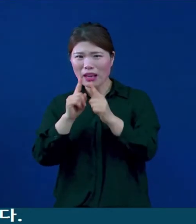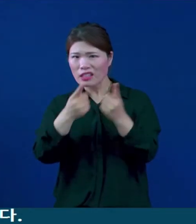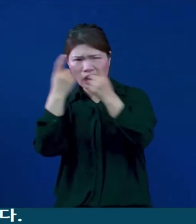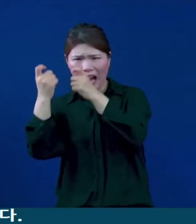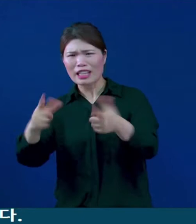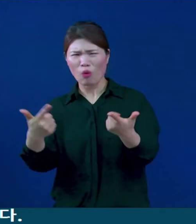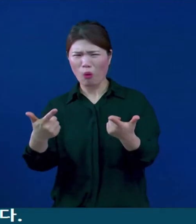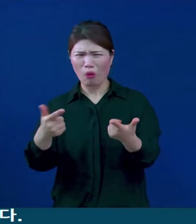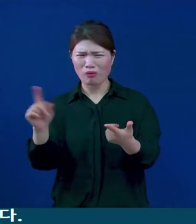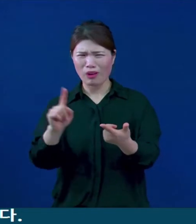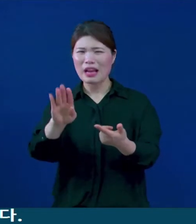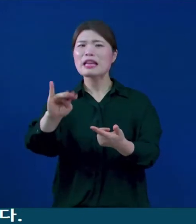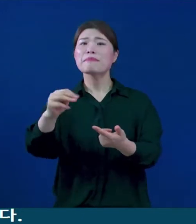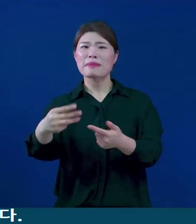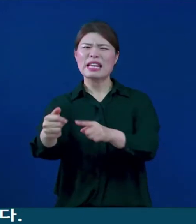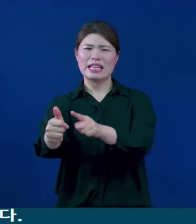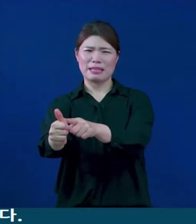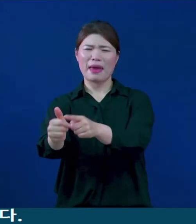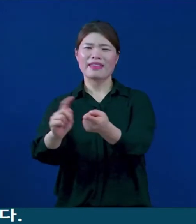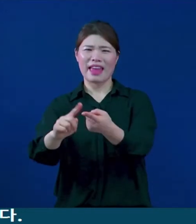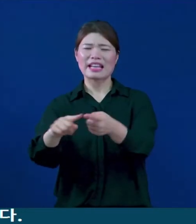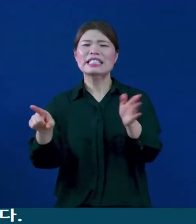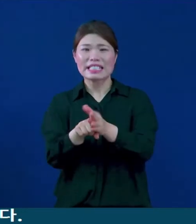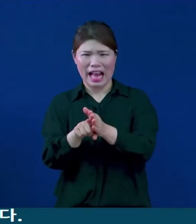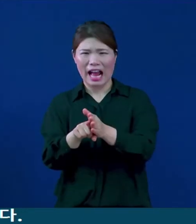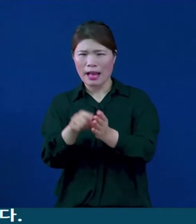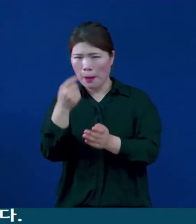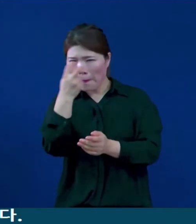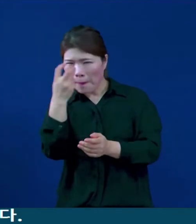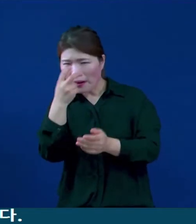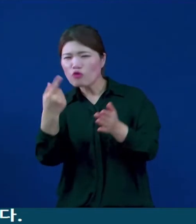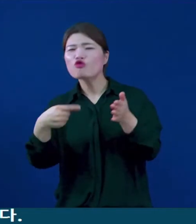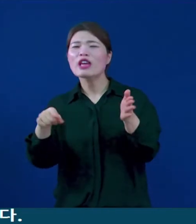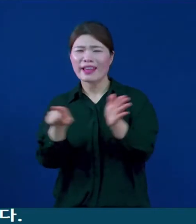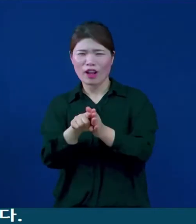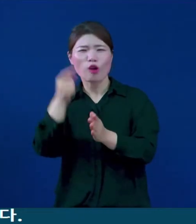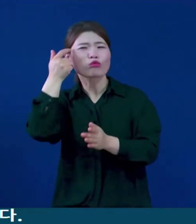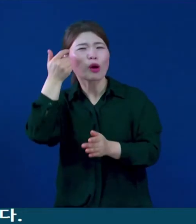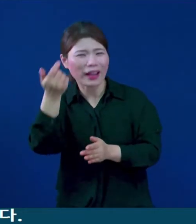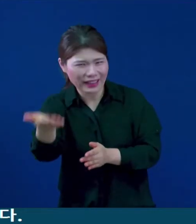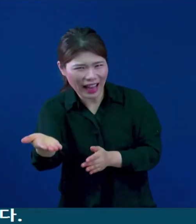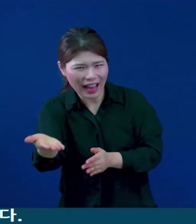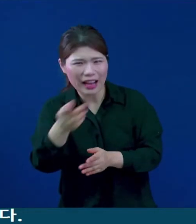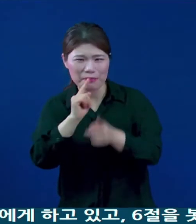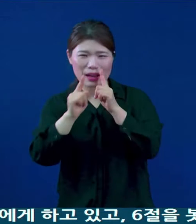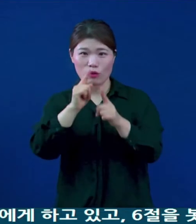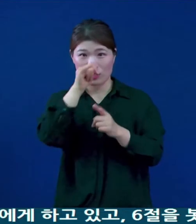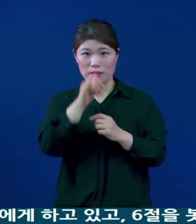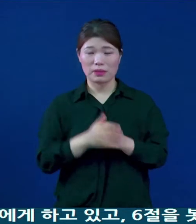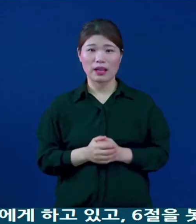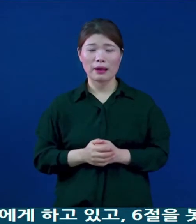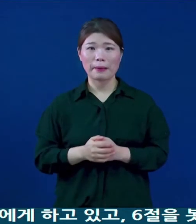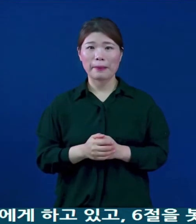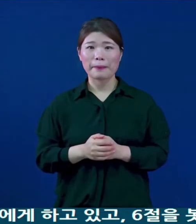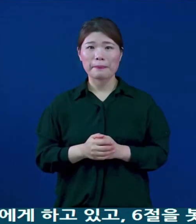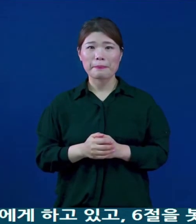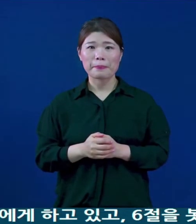아니고 빌립의 신앙을 한번 점검해 보려는 것이었다. 이렇게 이해하시면 되겠습니다.